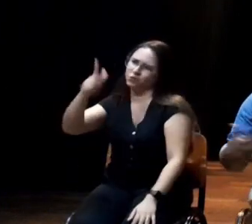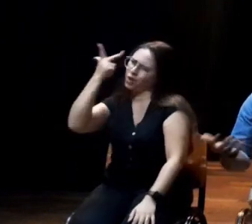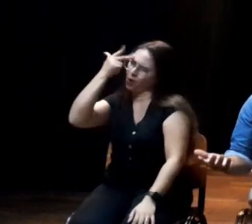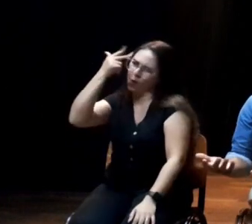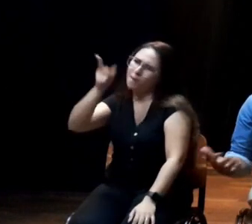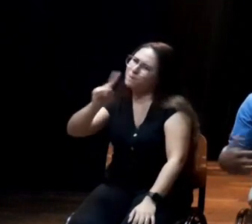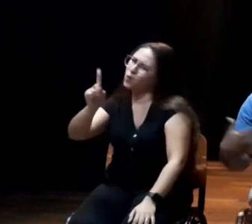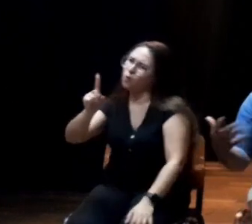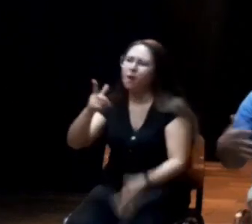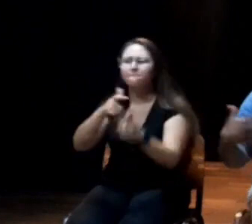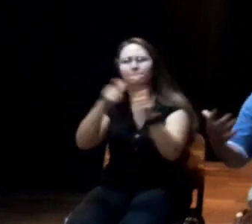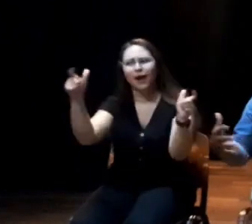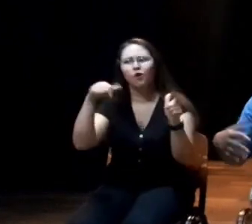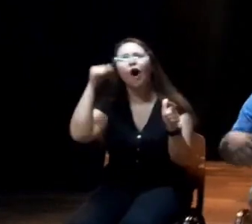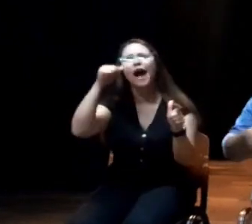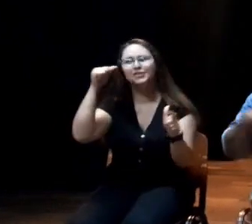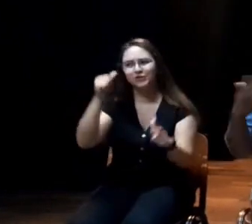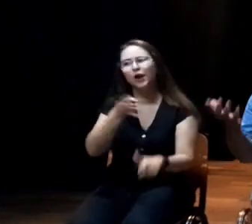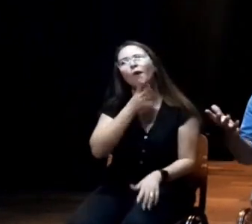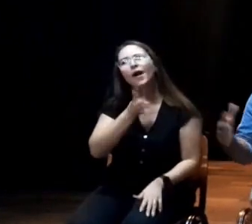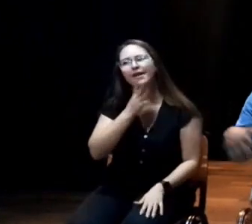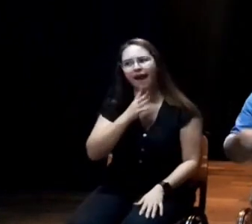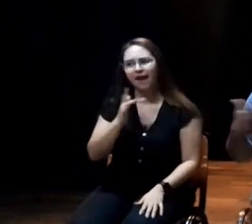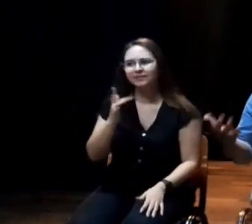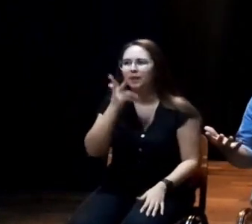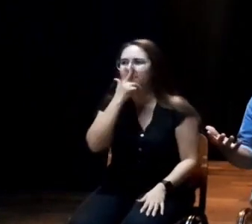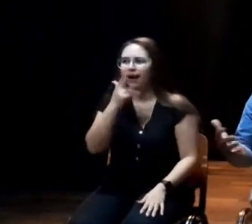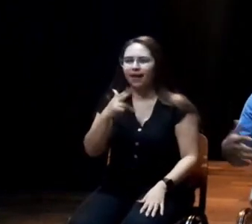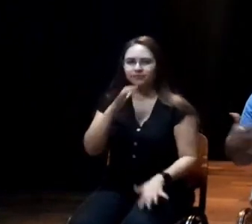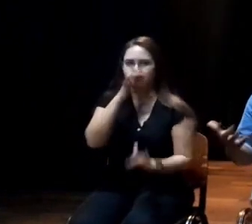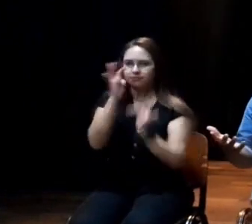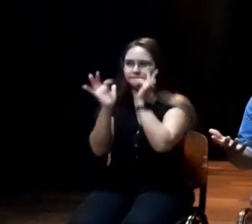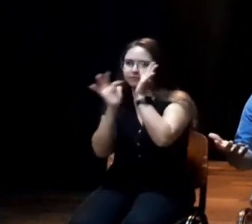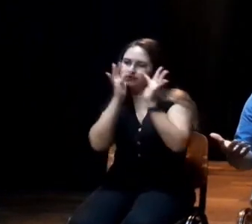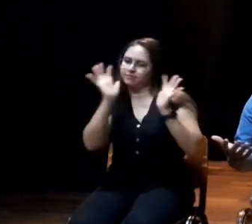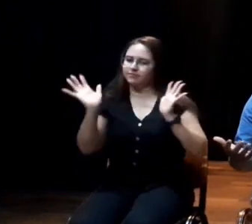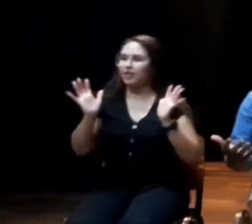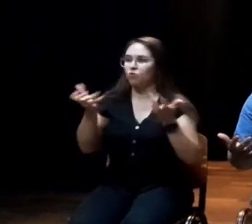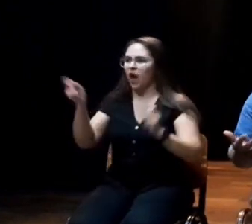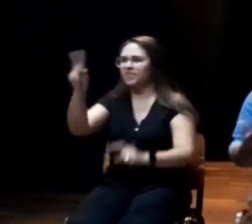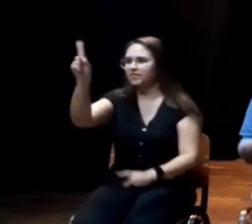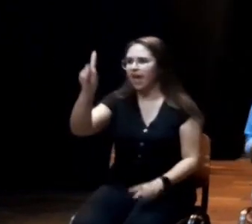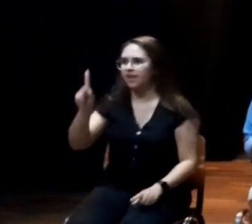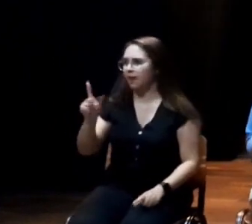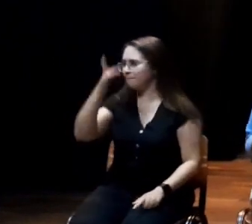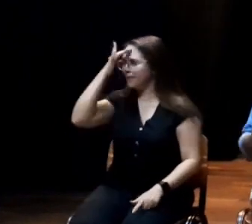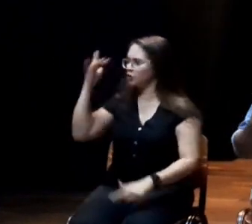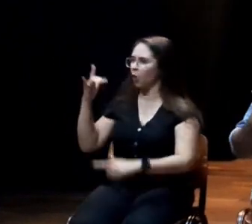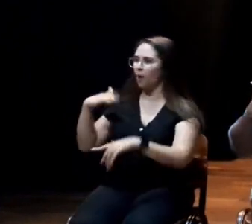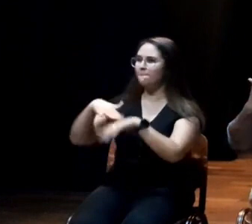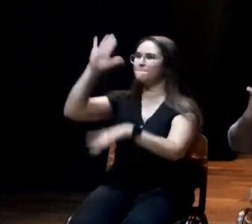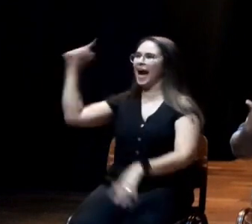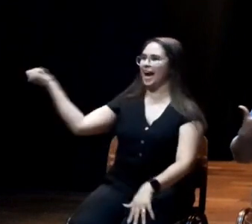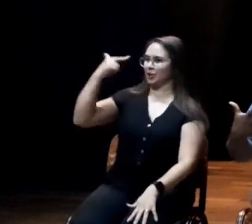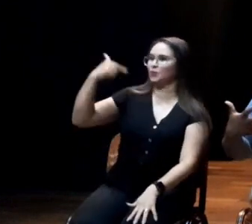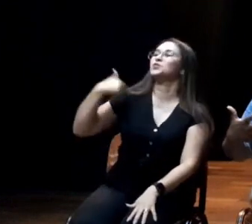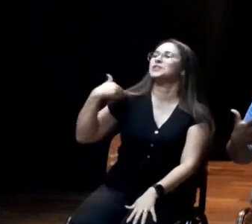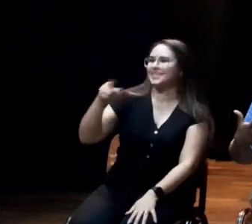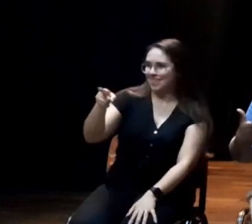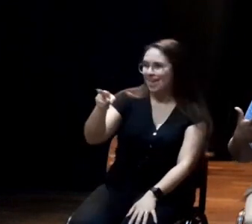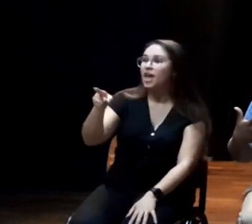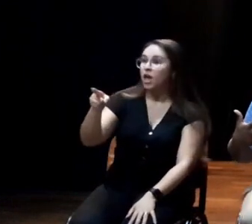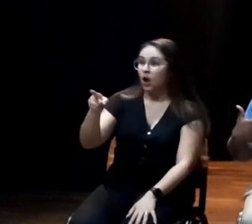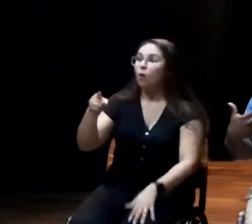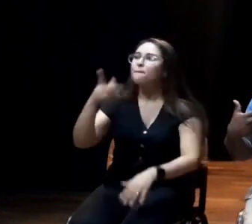entre muitos artistas. A gente sabe da vaidade de vários artistas que não é tão simples. E aí acaba que cria essa